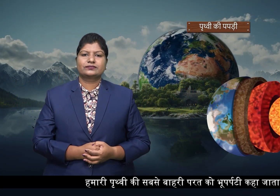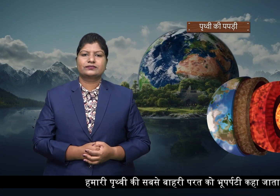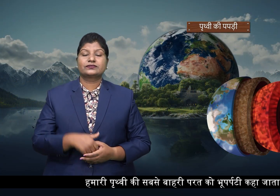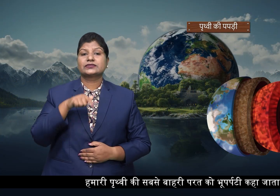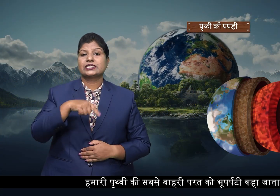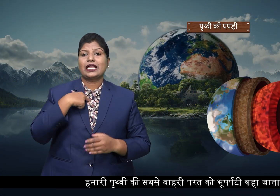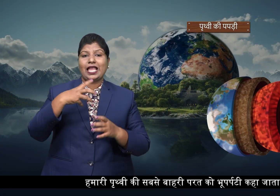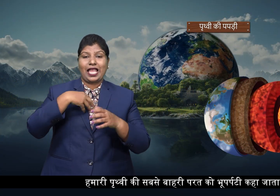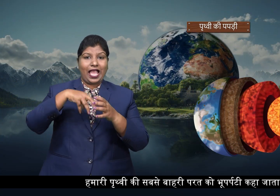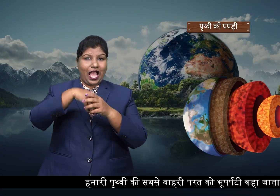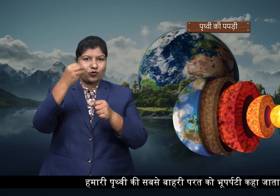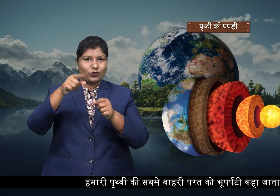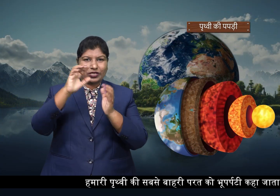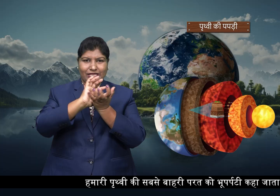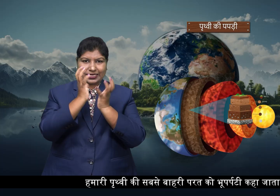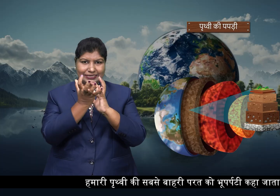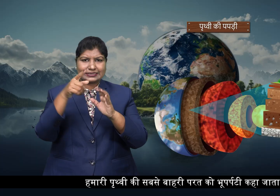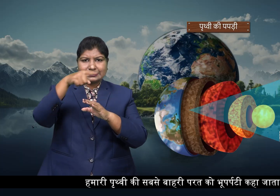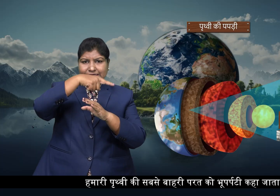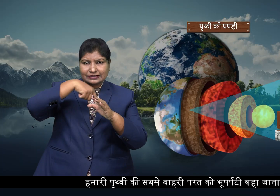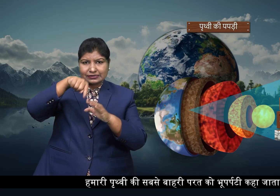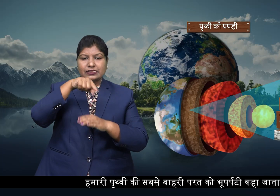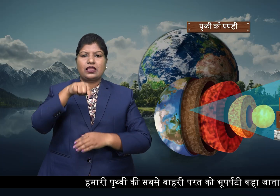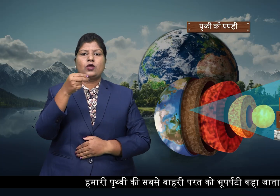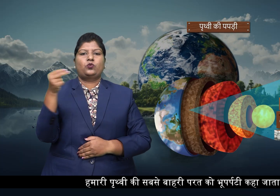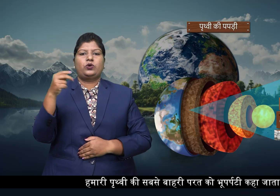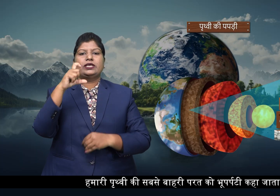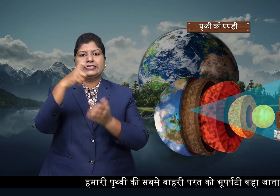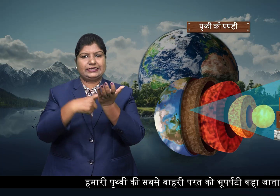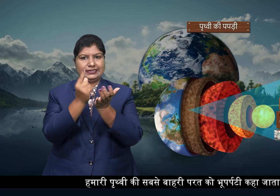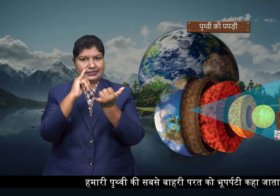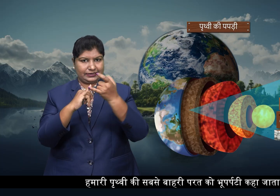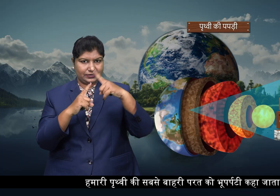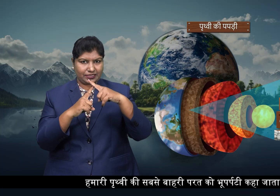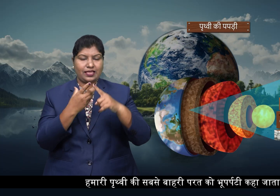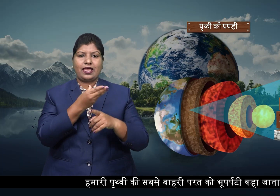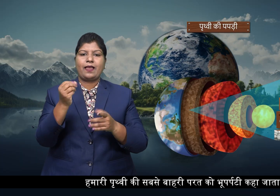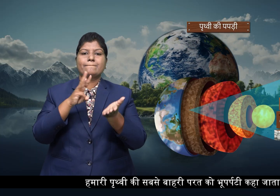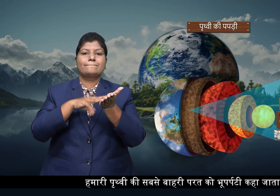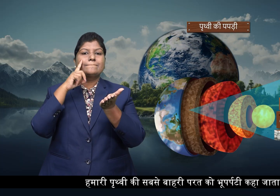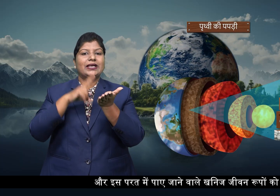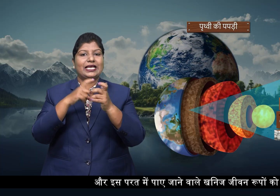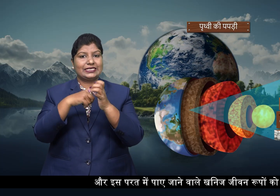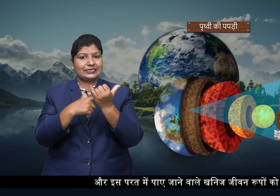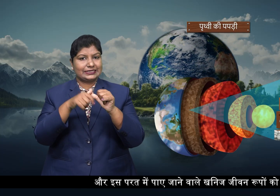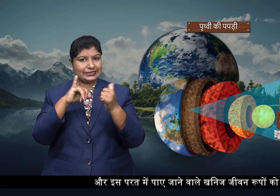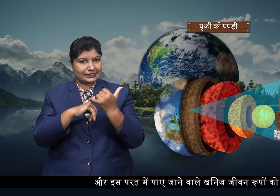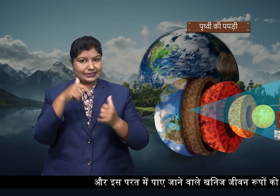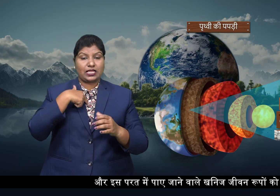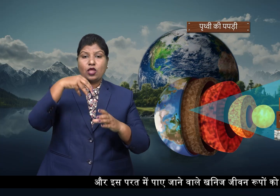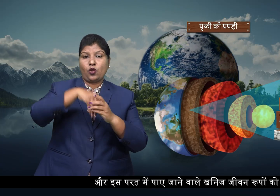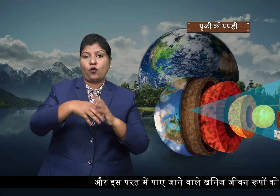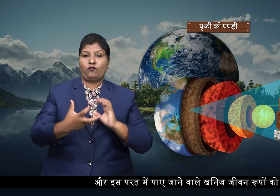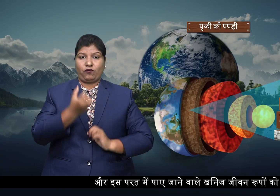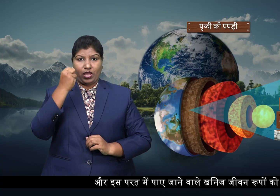पहला, हमारी पृथ्वी की सबसे बाहरी परत को भूपटल कहा जाता है और इस परत